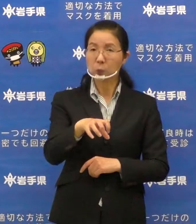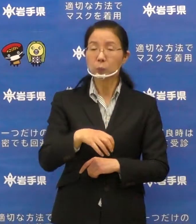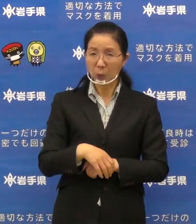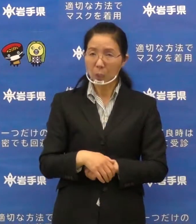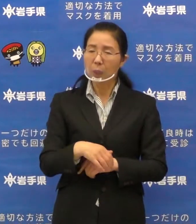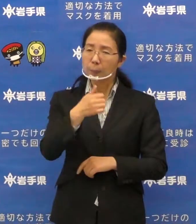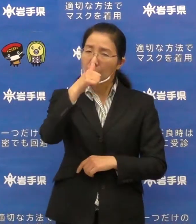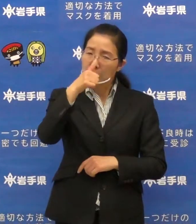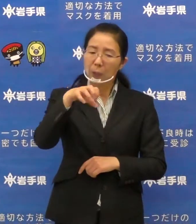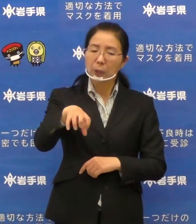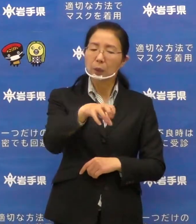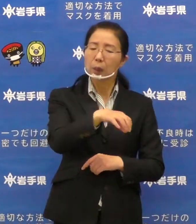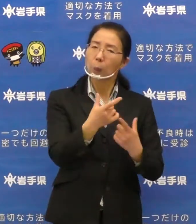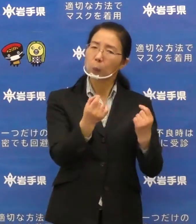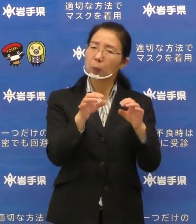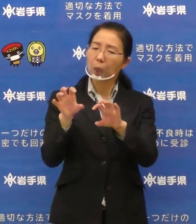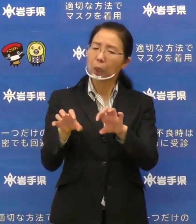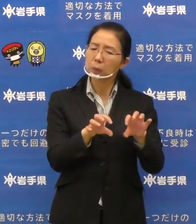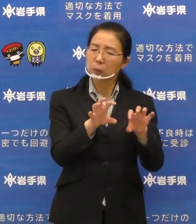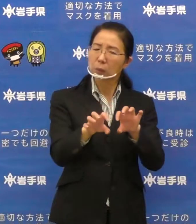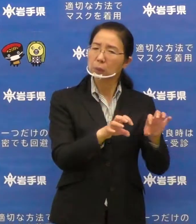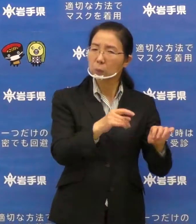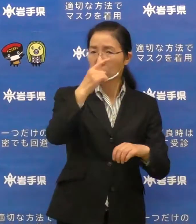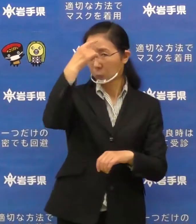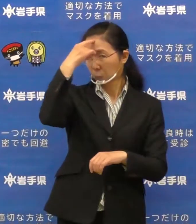大体そういう形になっていますので、